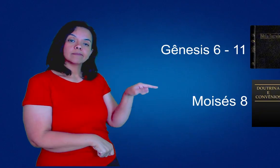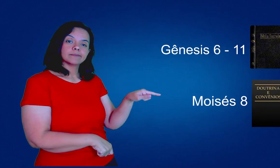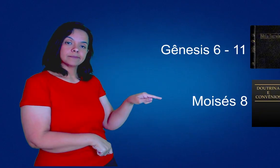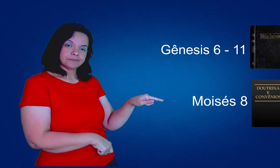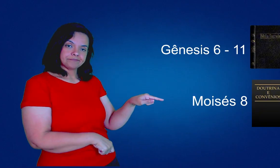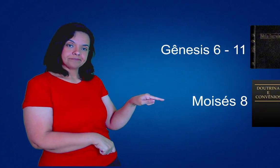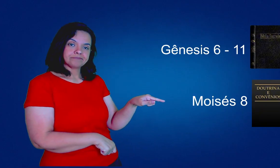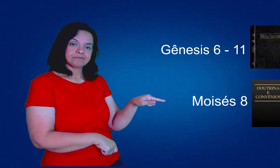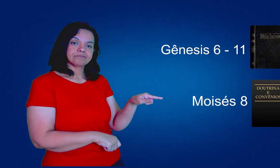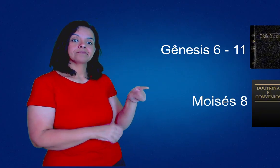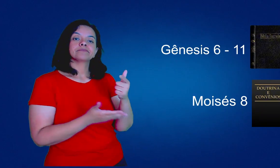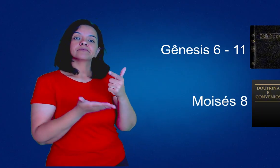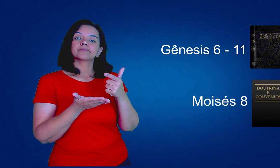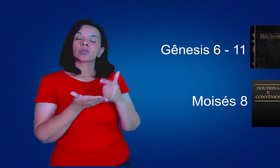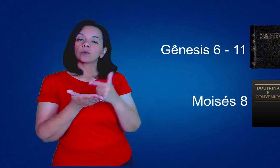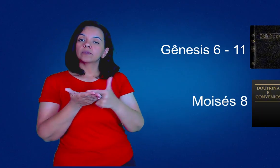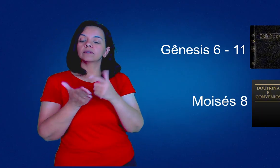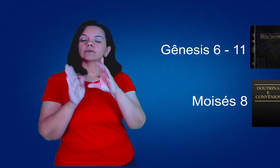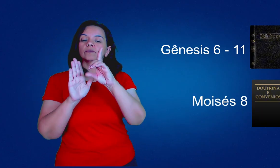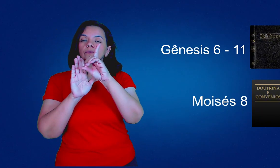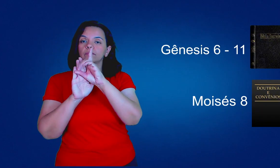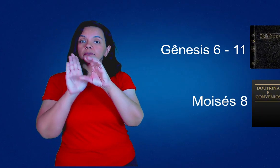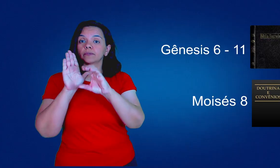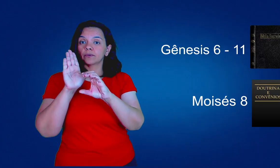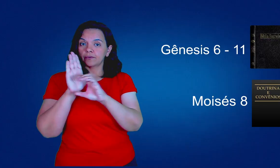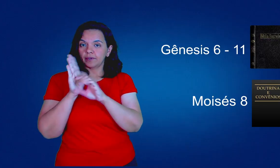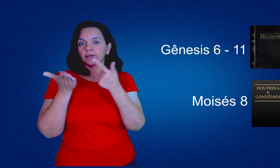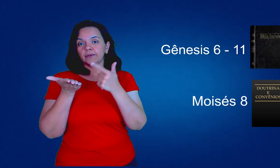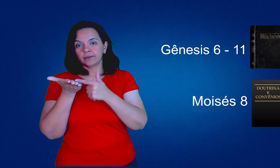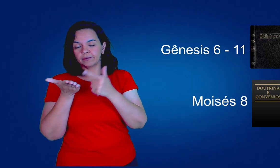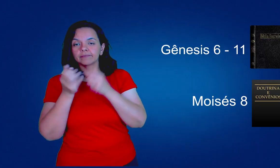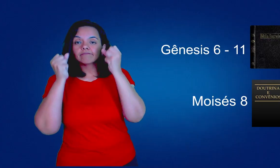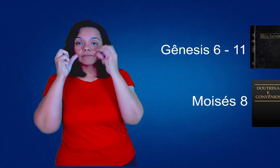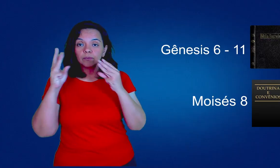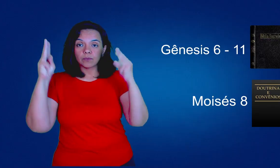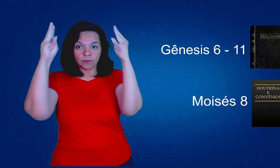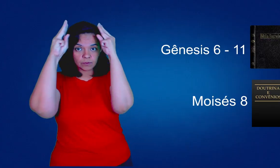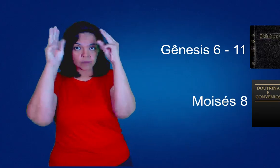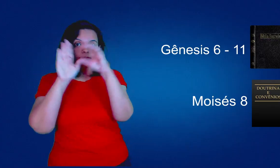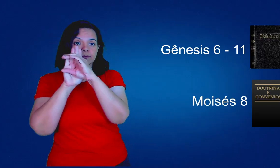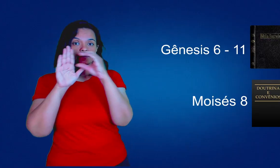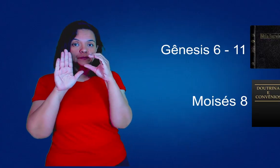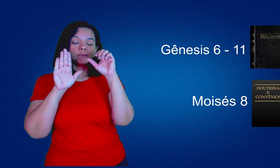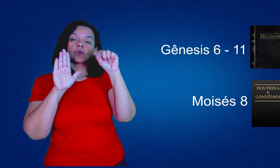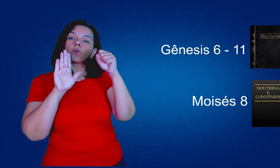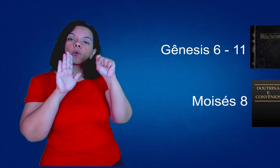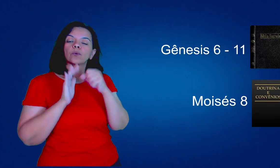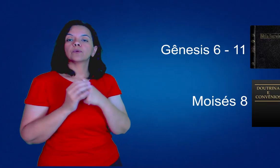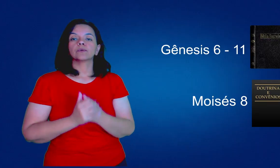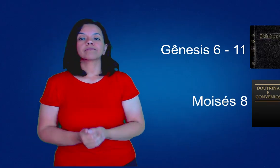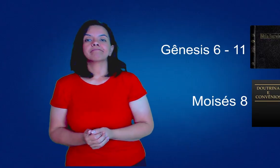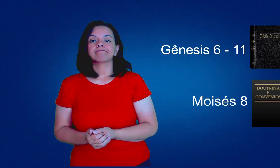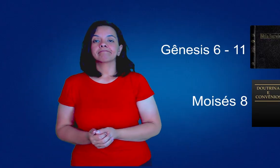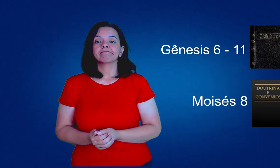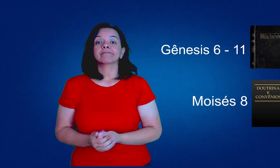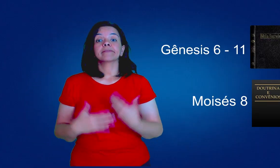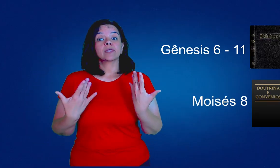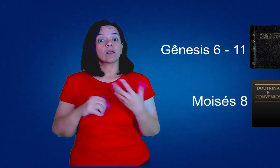até o 11, e aqui o livro de Doutrina e Convênios, também encontrado na parte de Moisés, no capítulo